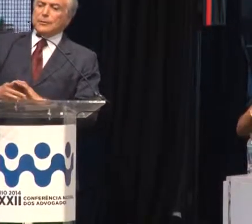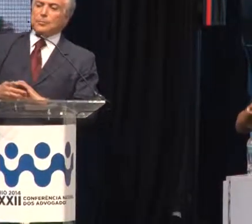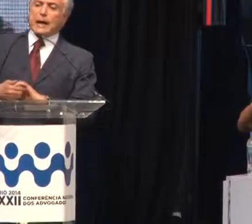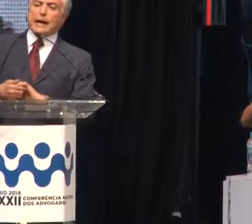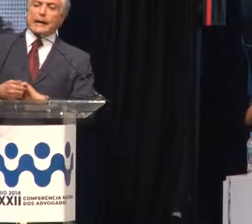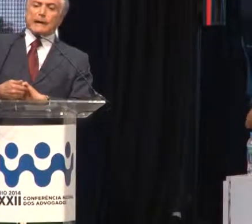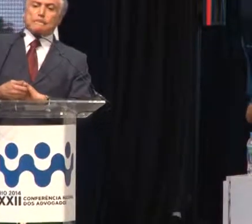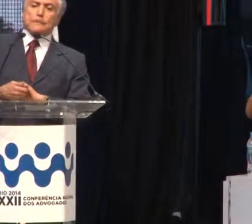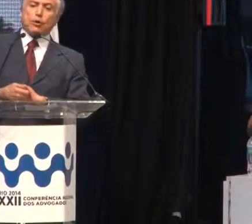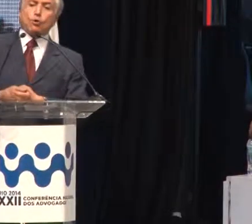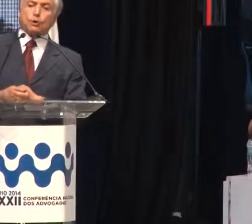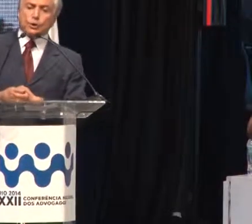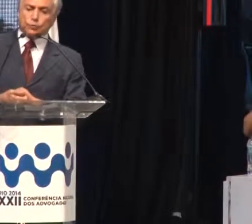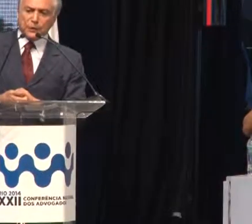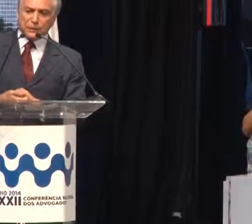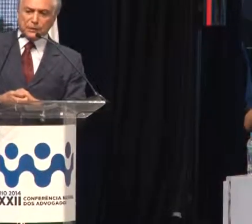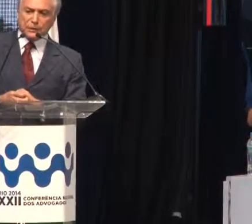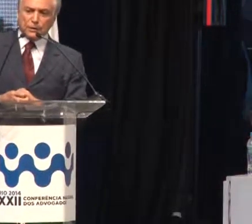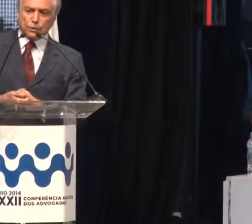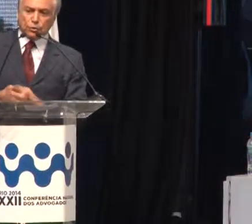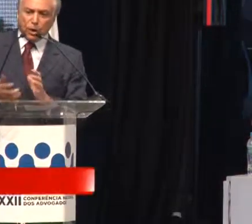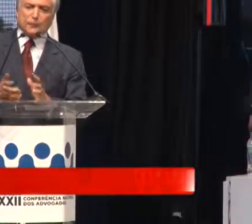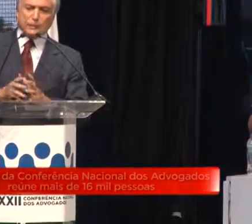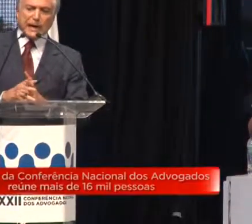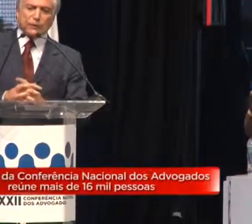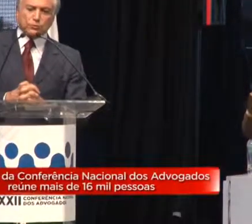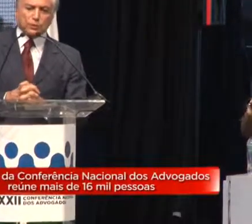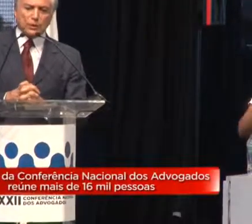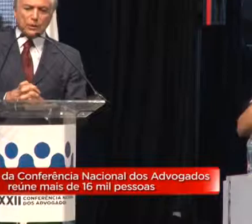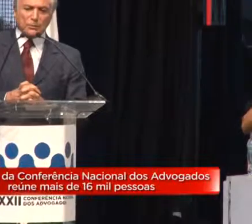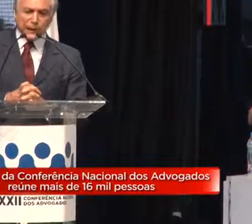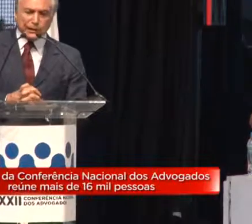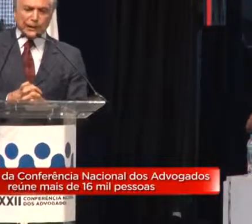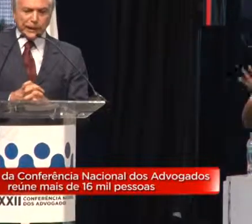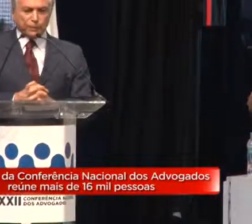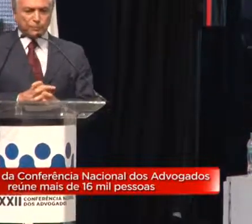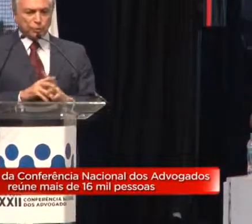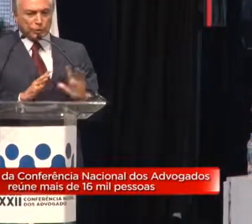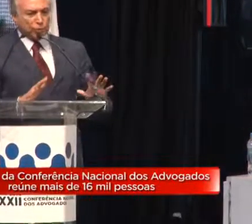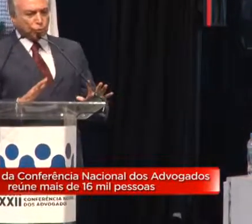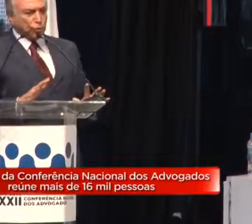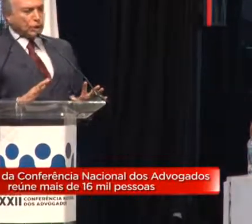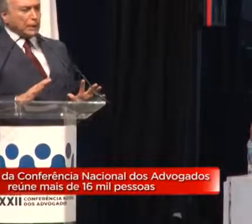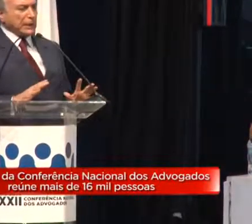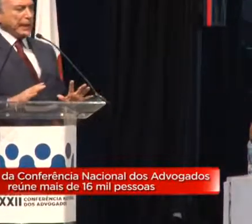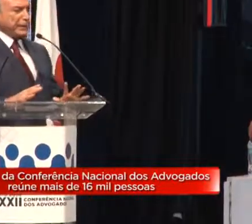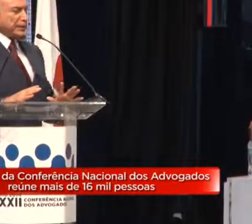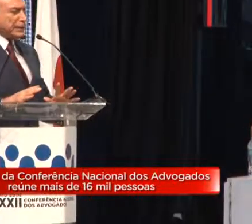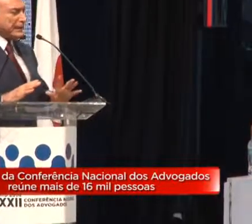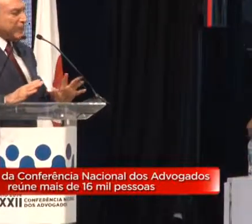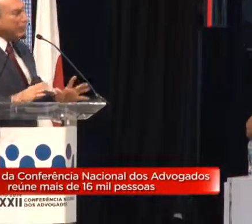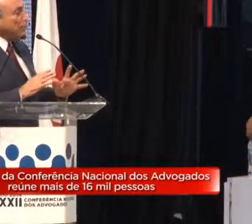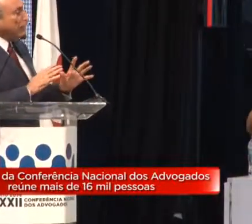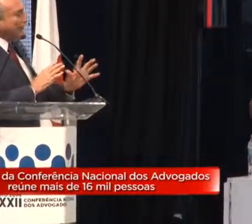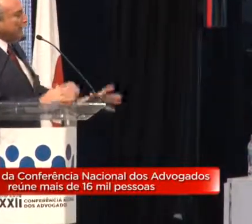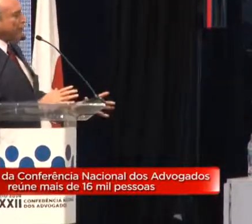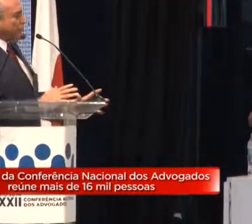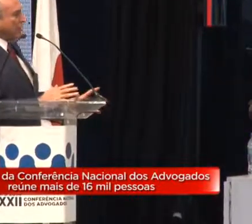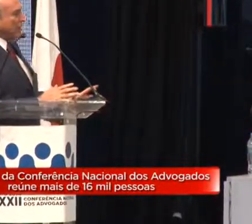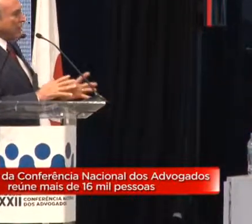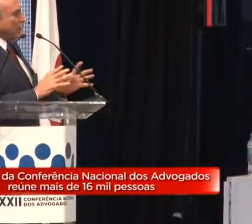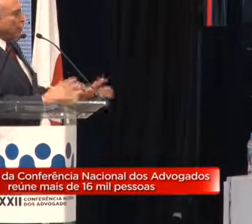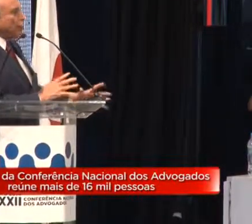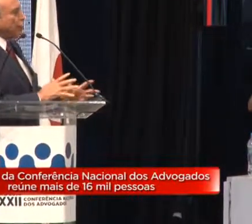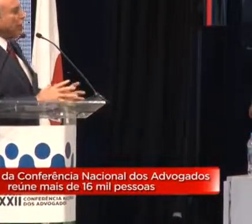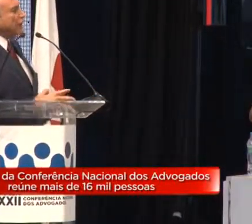mobilizou-se para constituir o novo Estado brasileiro. Portanto, este Estado